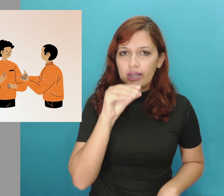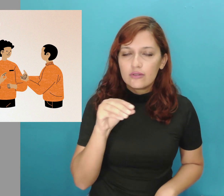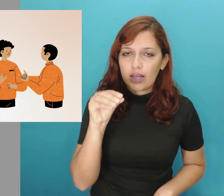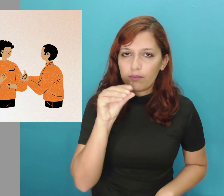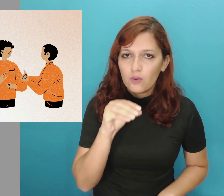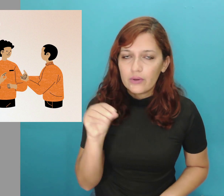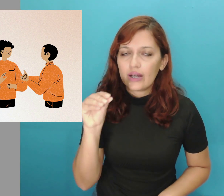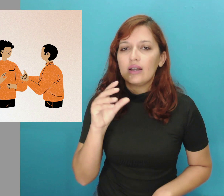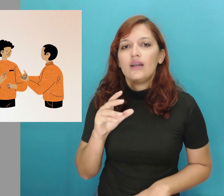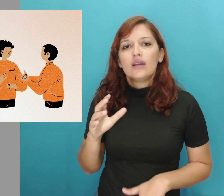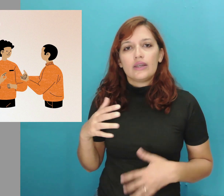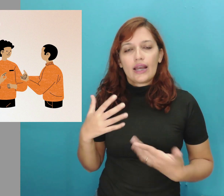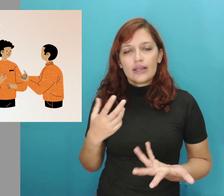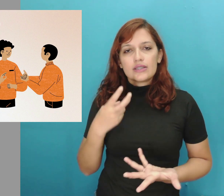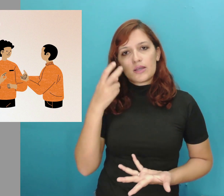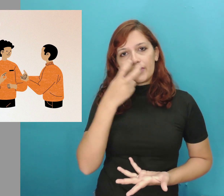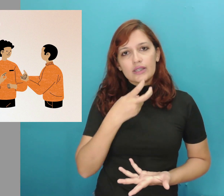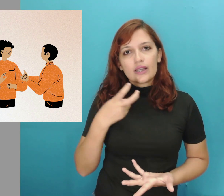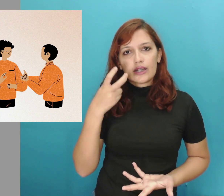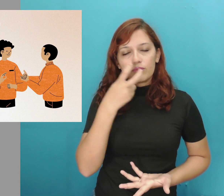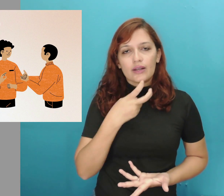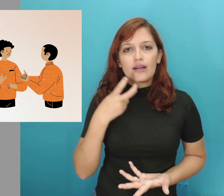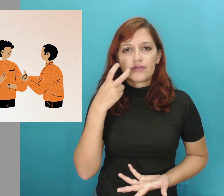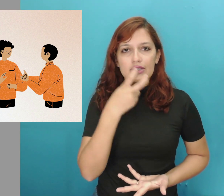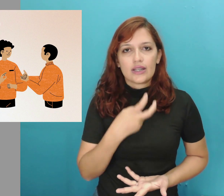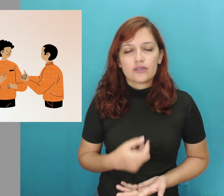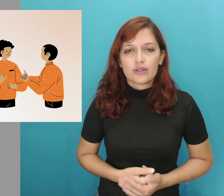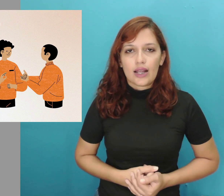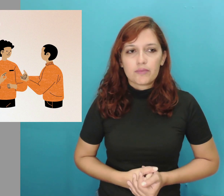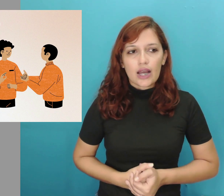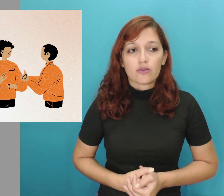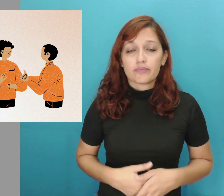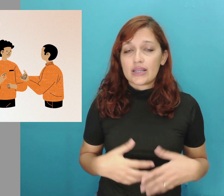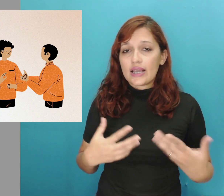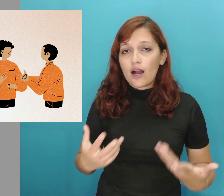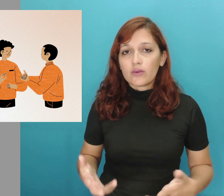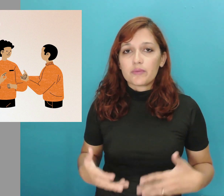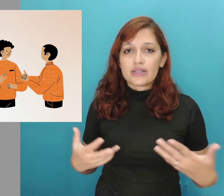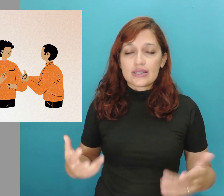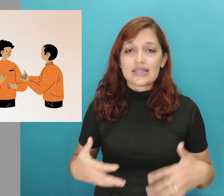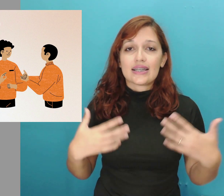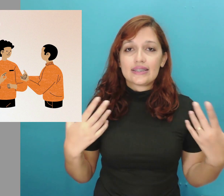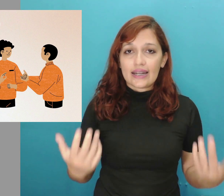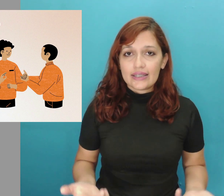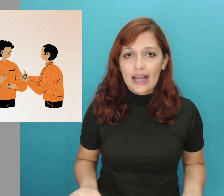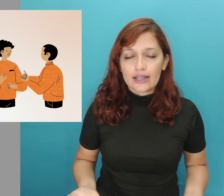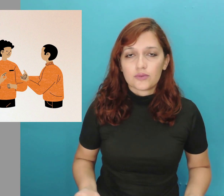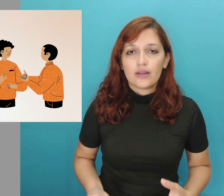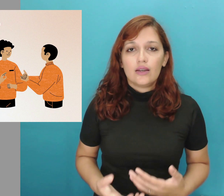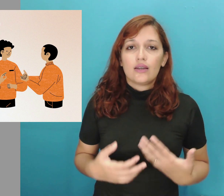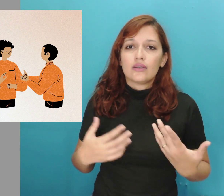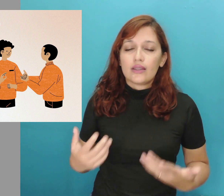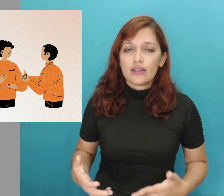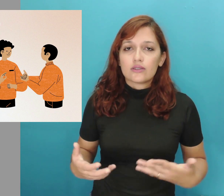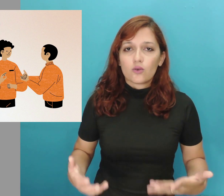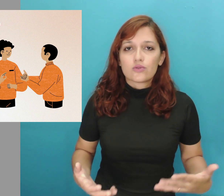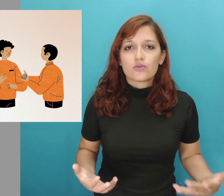da boca. E aí eles aprenderam a fazer a leitura labial. Mas é algo que precisa ser treinado. E nem todos os